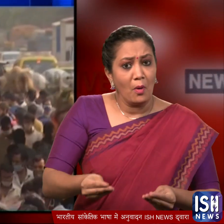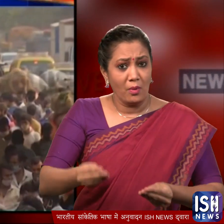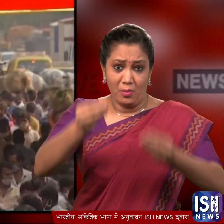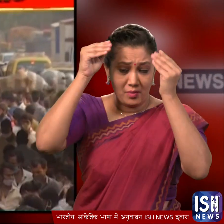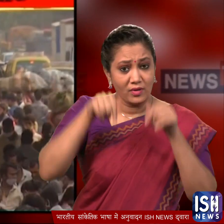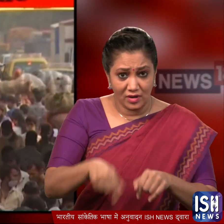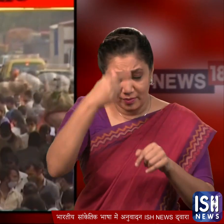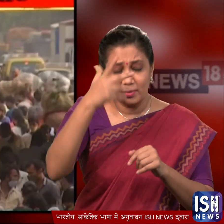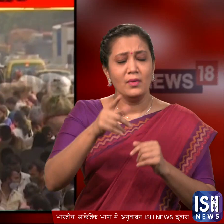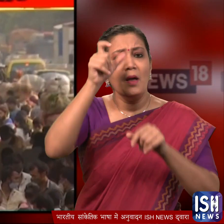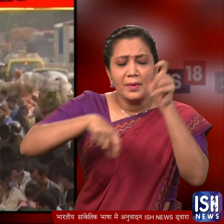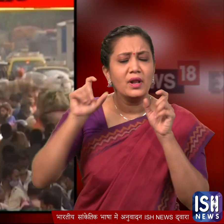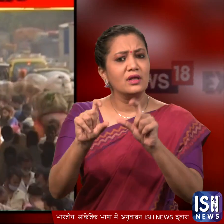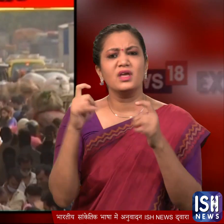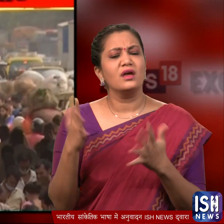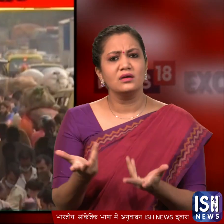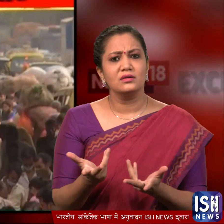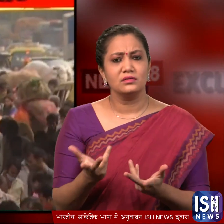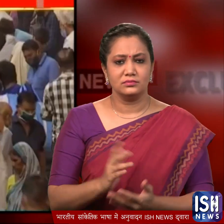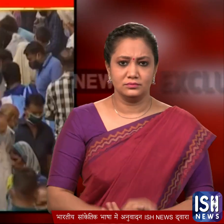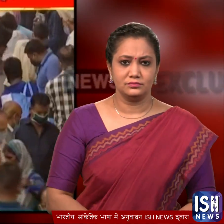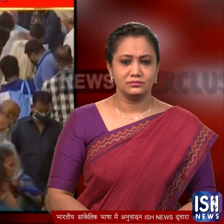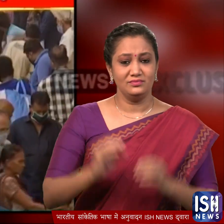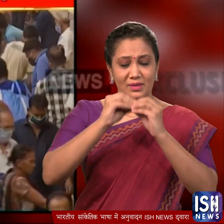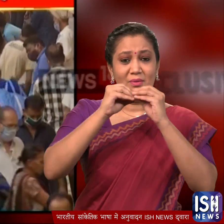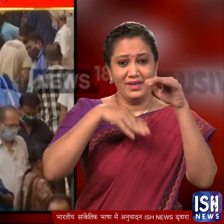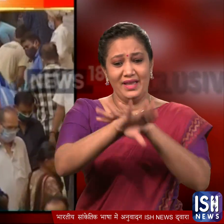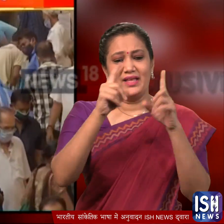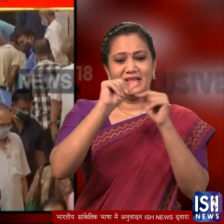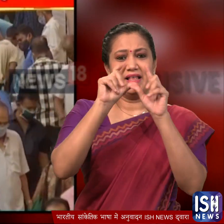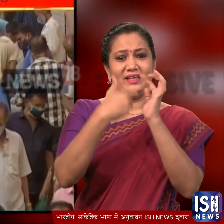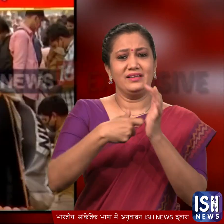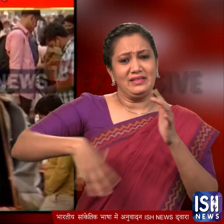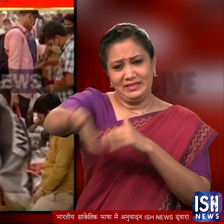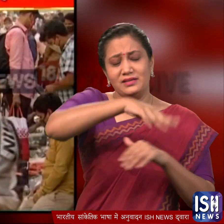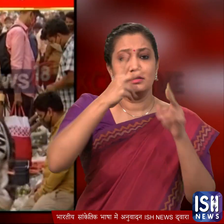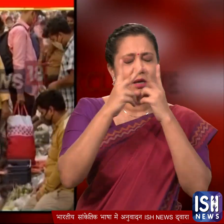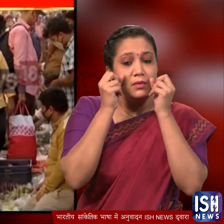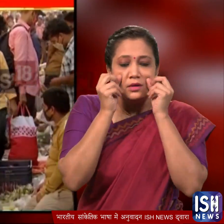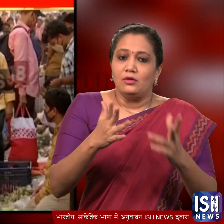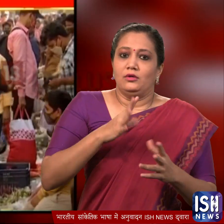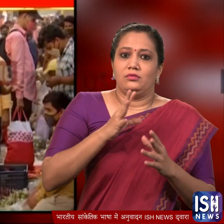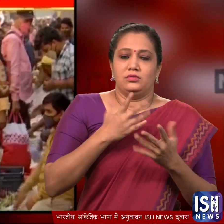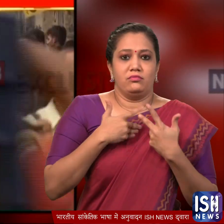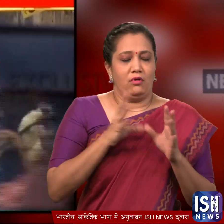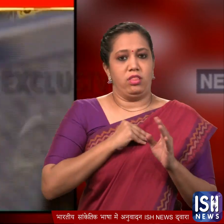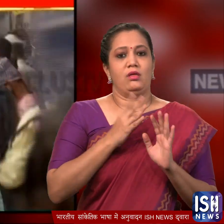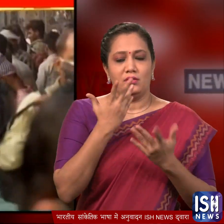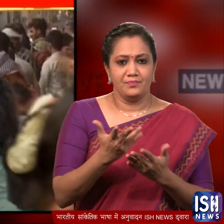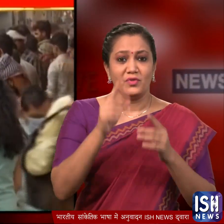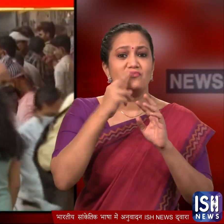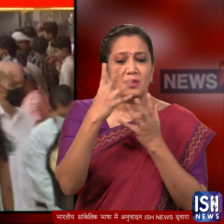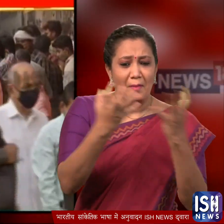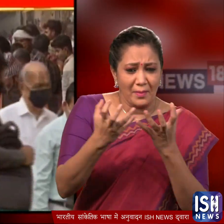के बढ़ते खतरे के बावजूद लोग सावधानी बरतने को तैयार नहीं है। मुंबई के दादर इलाके से भी कुछ ऐसी ही डरा देने वाली तस्वीरें सामने आई।